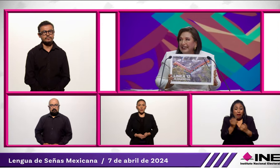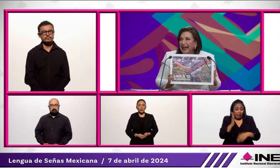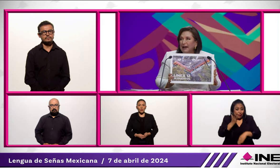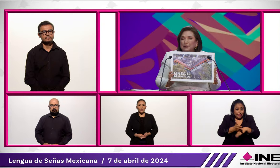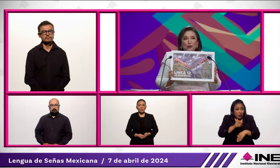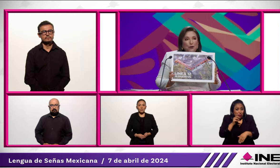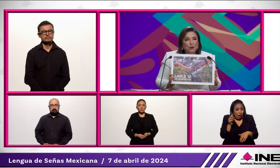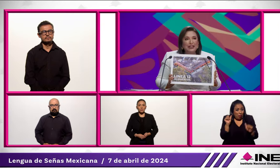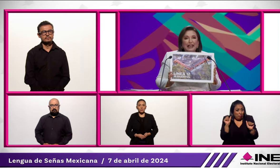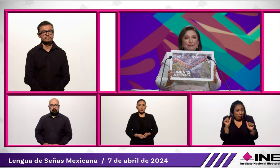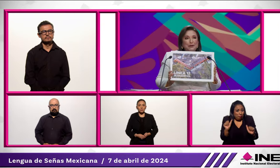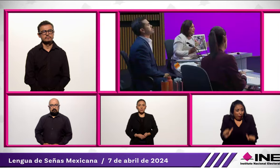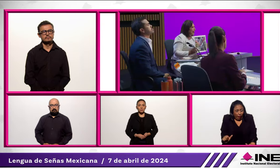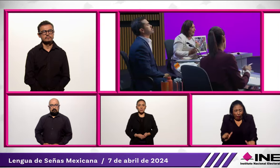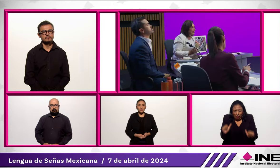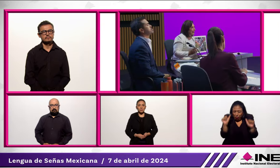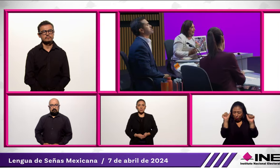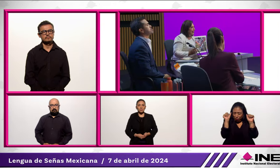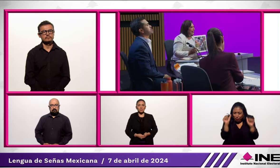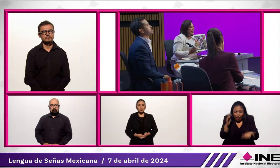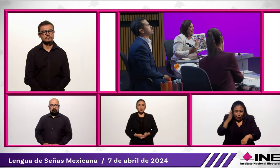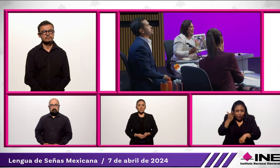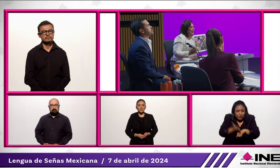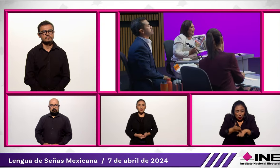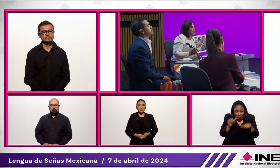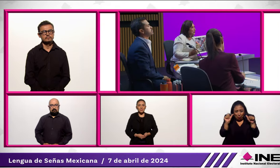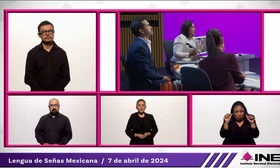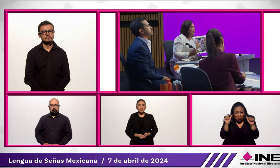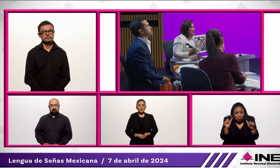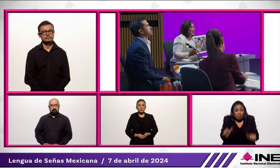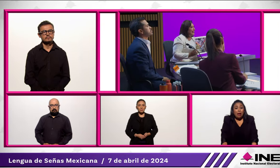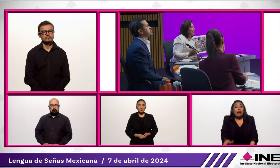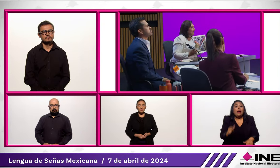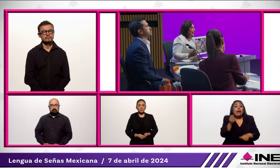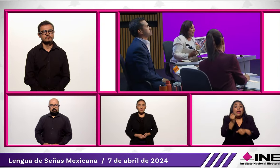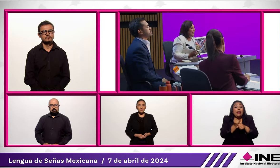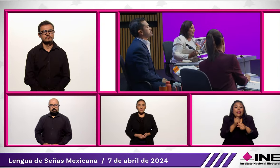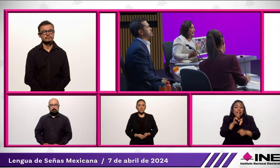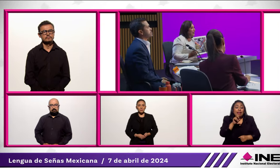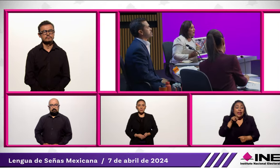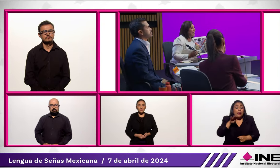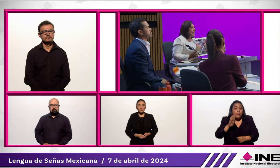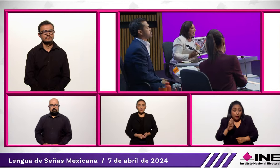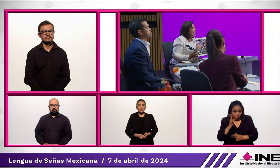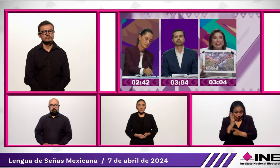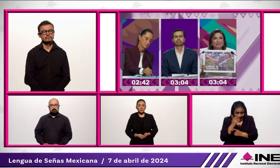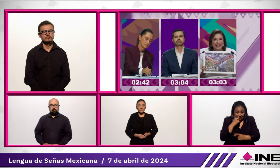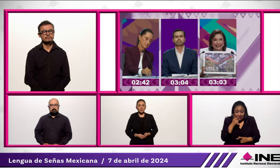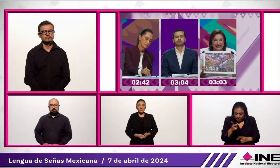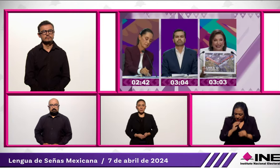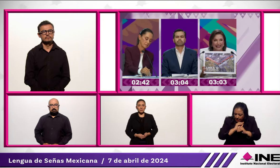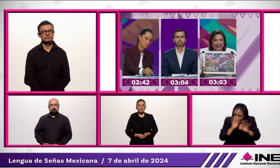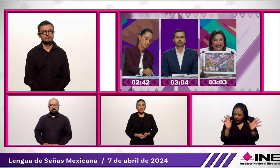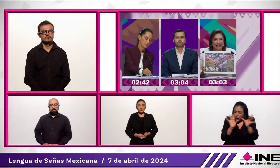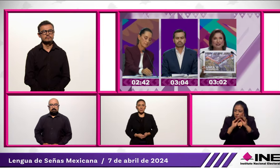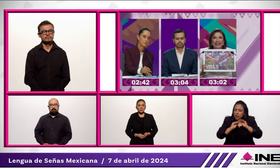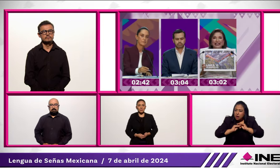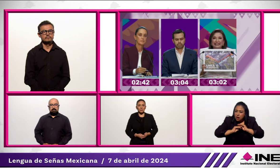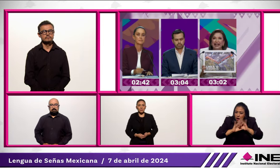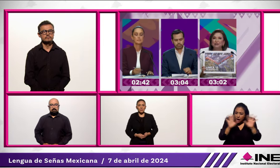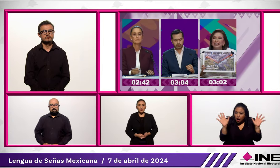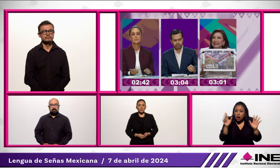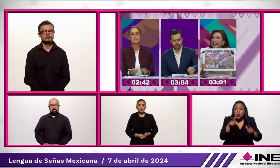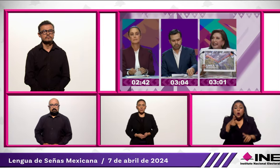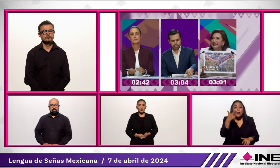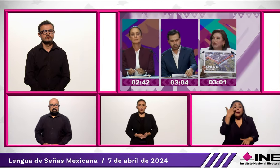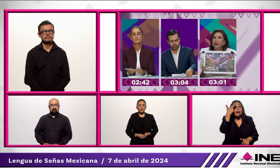impunidad, absoluta impunidad. El estudio de DNB dijo claramente que una de